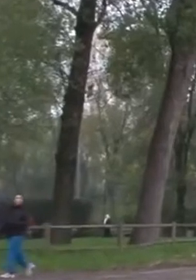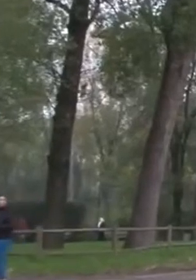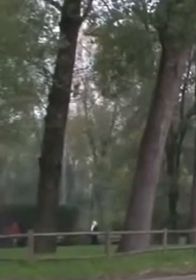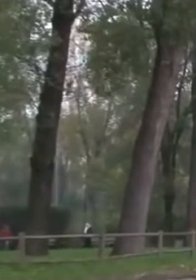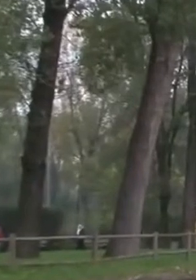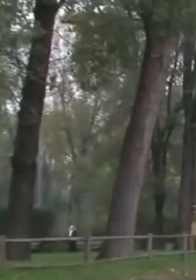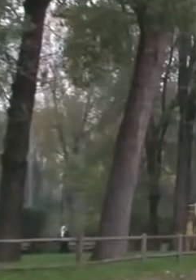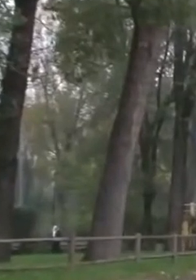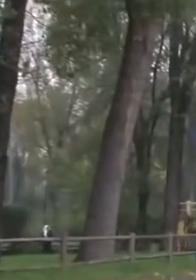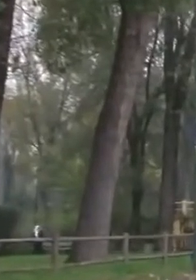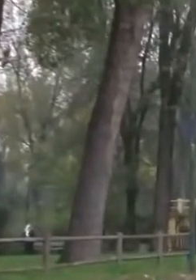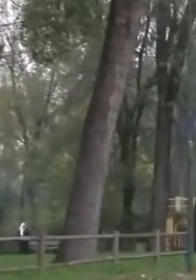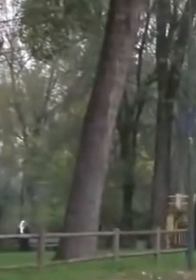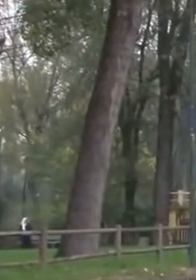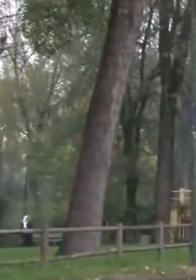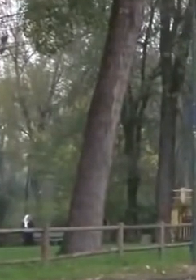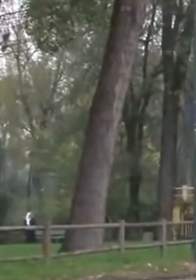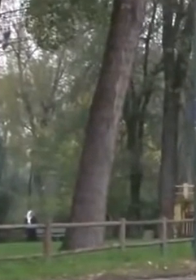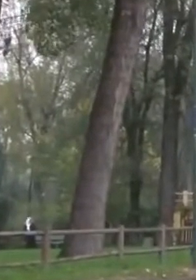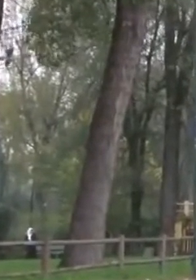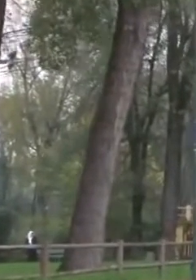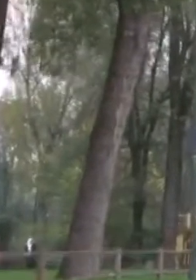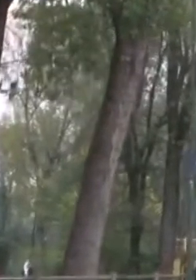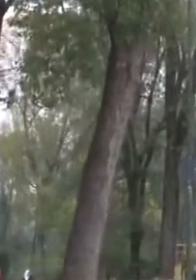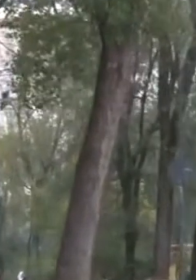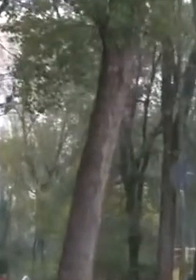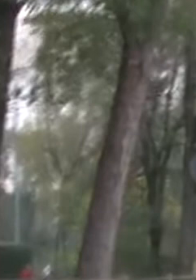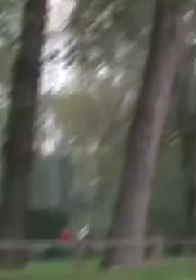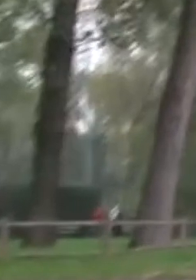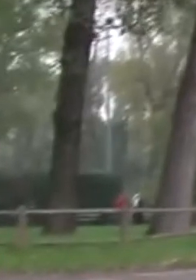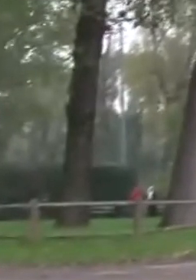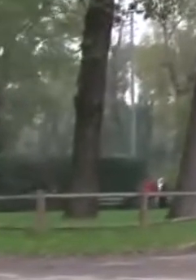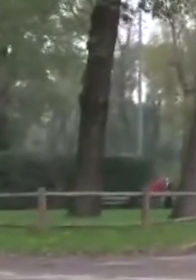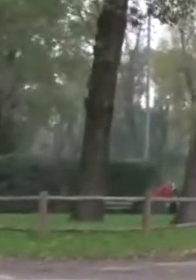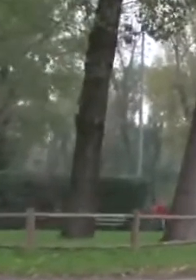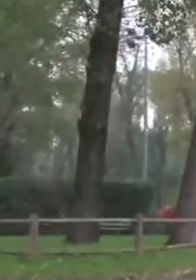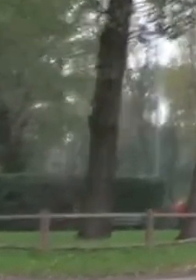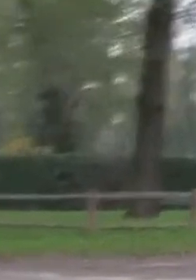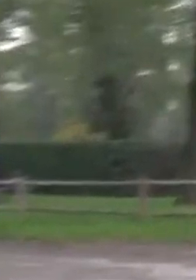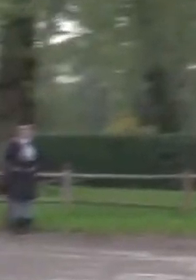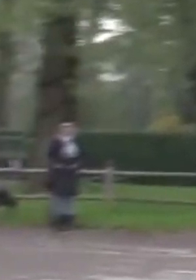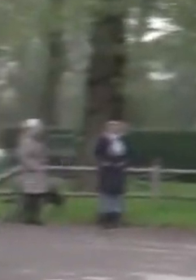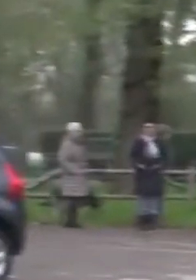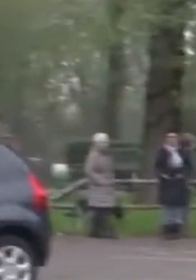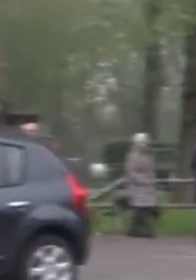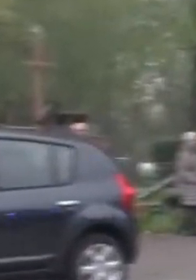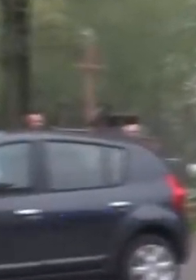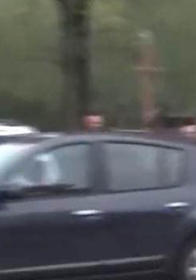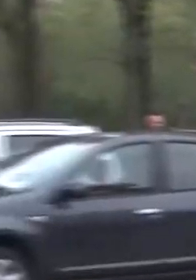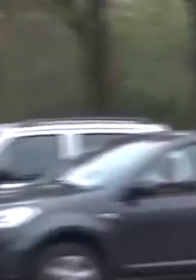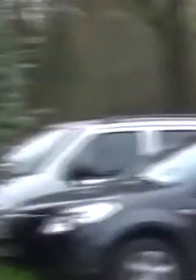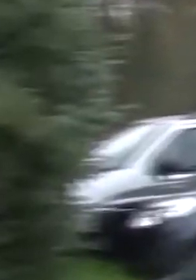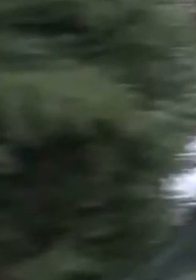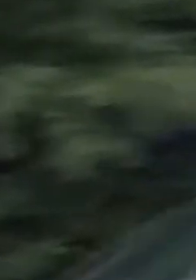leggero stato confusionale, fortunatamente non è in pericolo. È accaduto ieri a metà mattinata in centro a Chiarano, lungo il canale Piavon, a pochi passi dalla